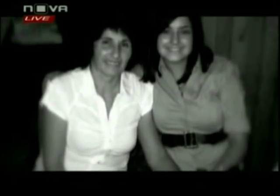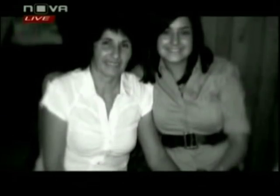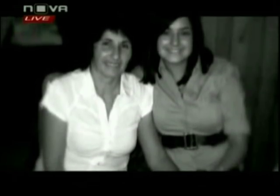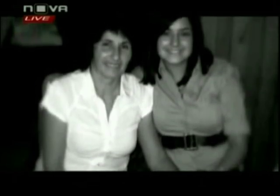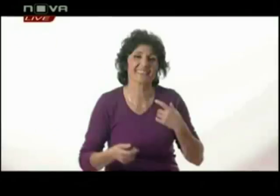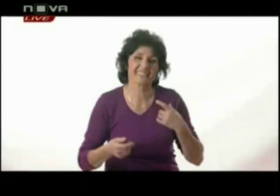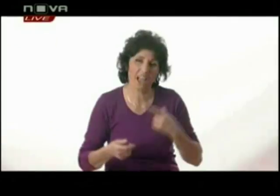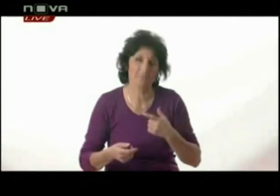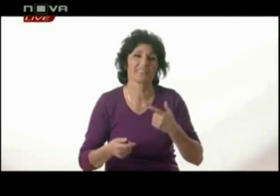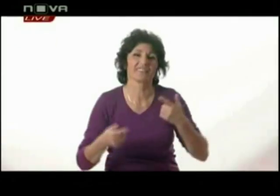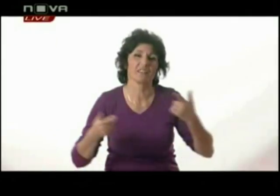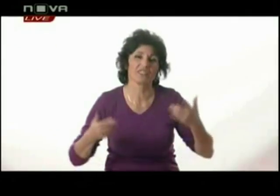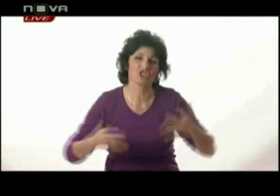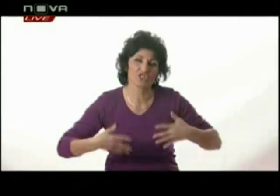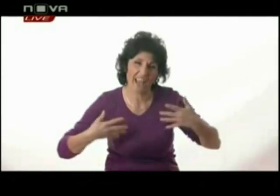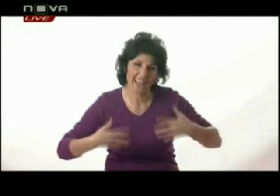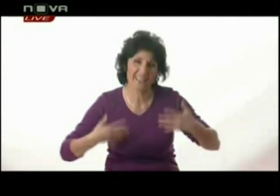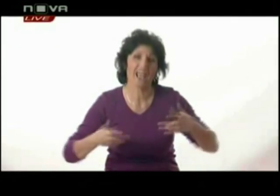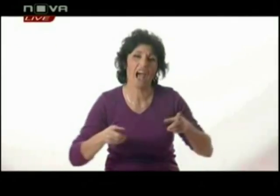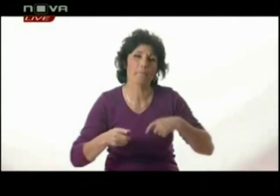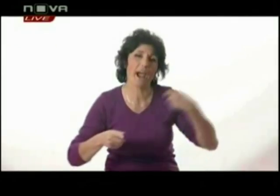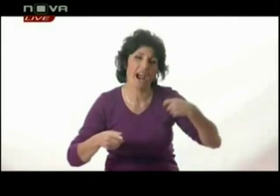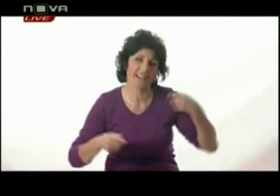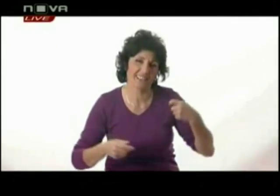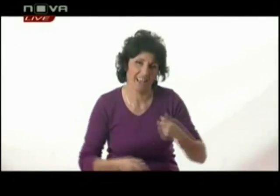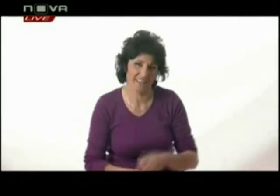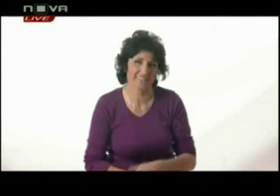ангелче. Аз съм най-щастливата майка.